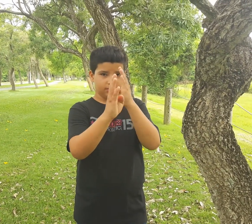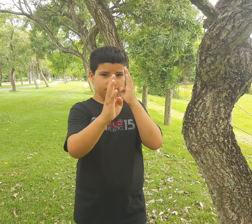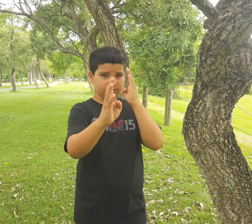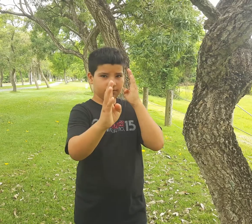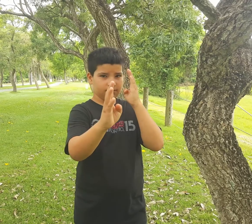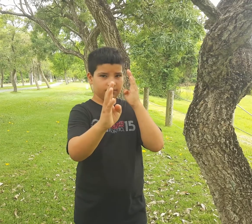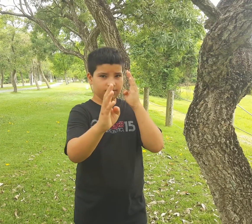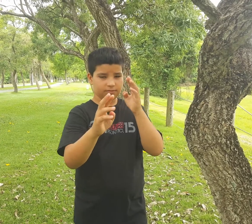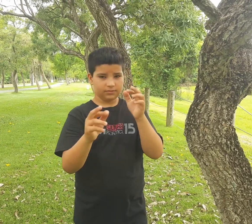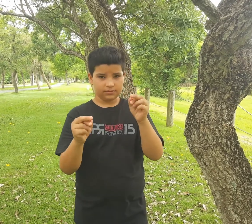Lineal.